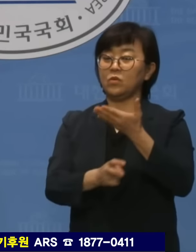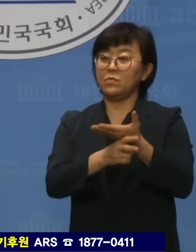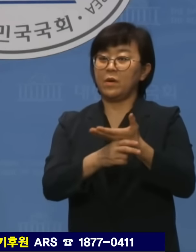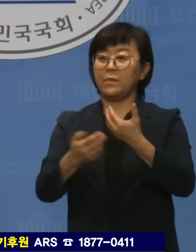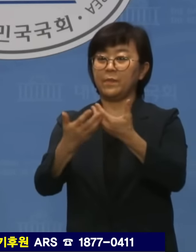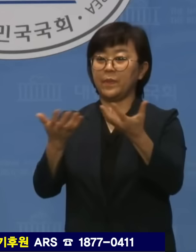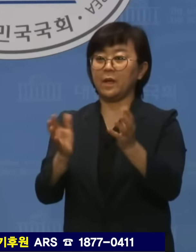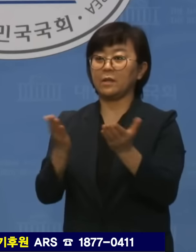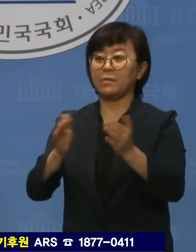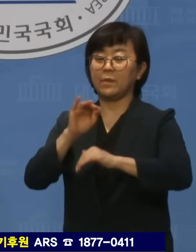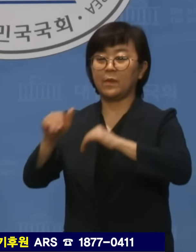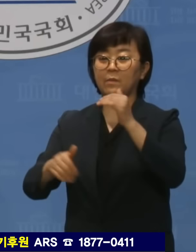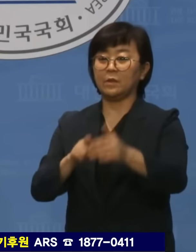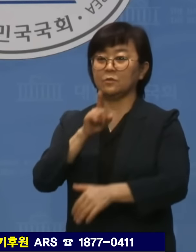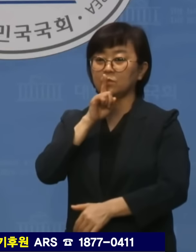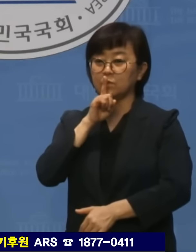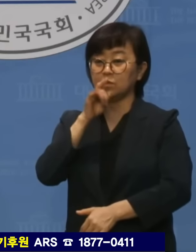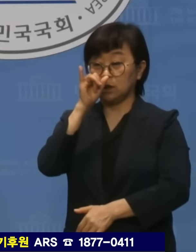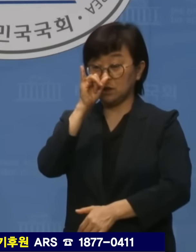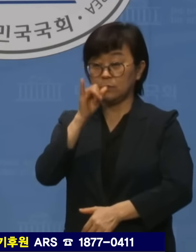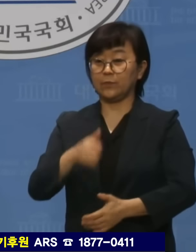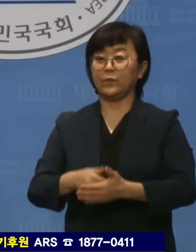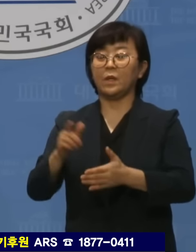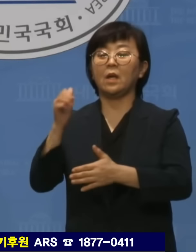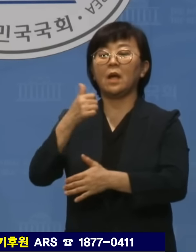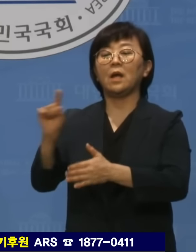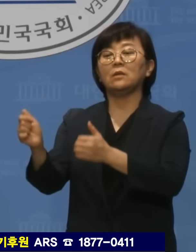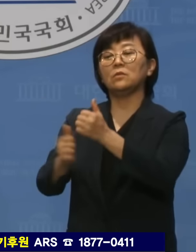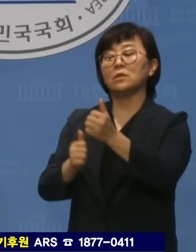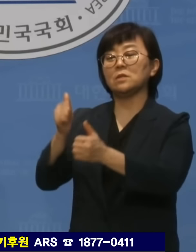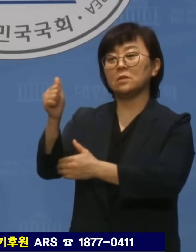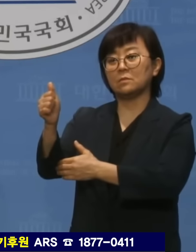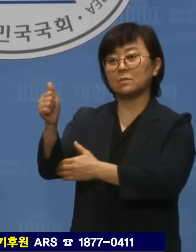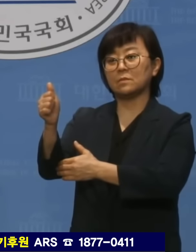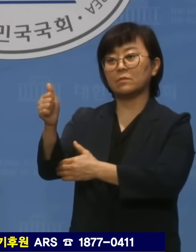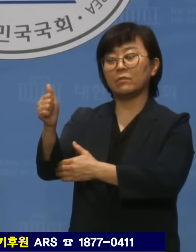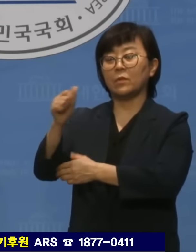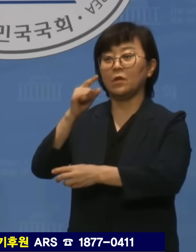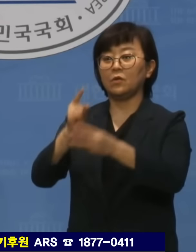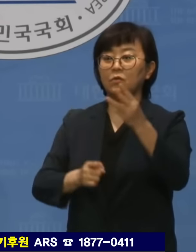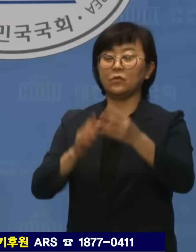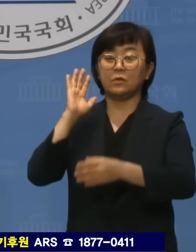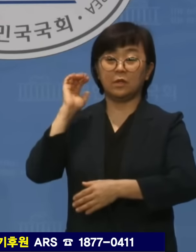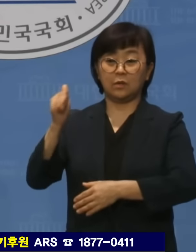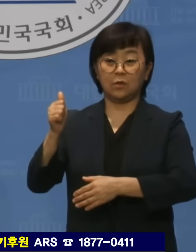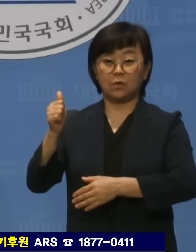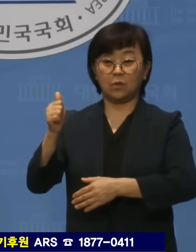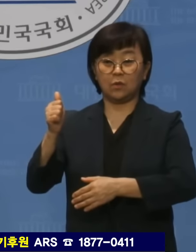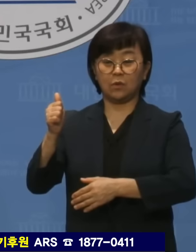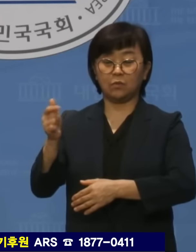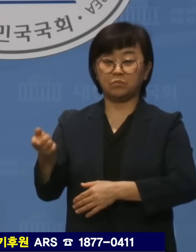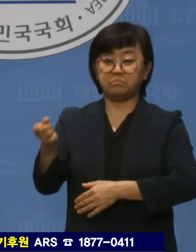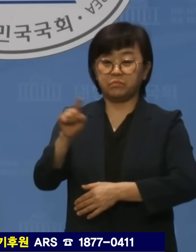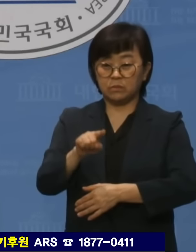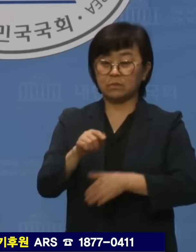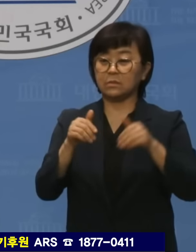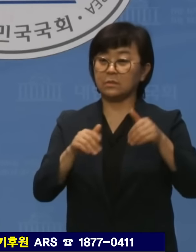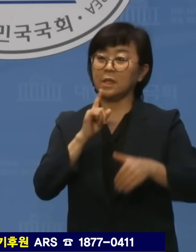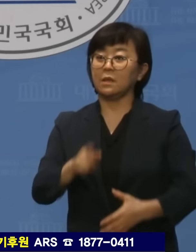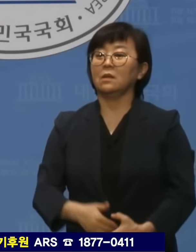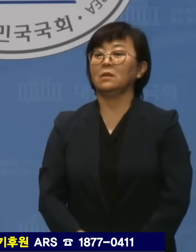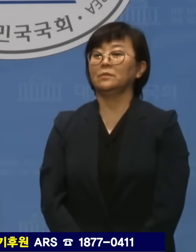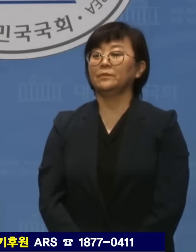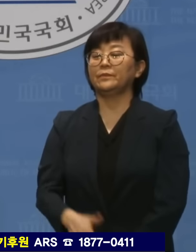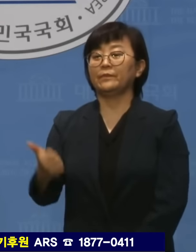당에 대해 침묵으로 일관한다면 한동훈 위원장은 윤대통령 아바타뿐입니다